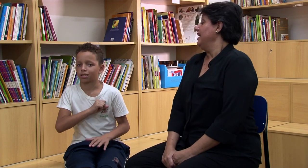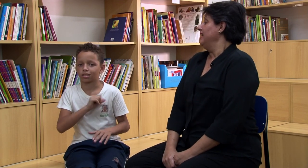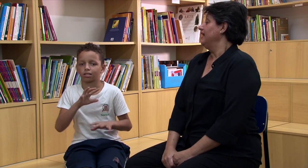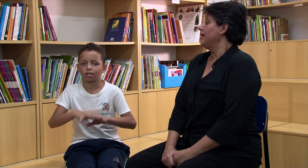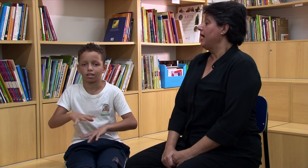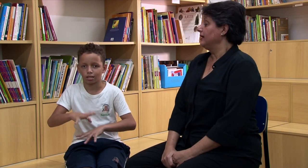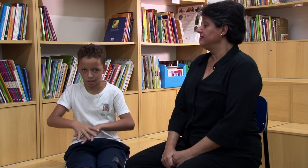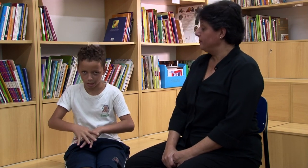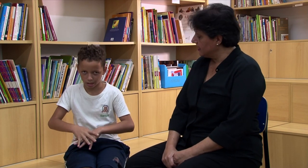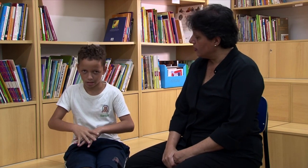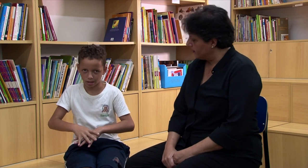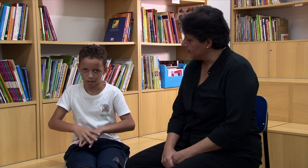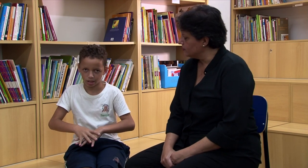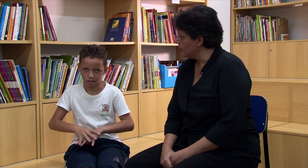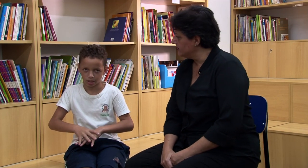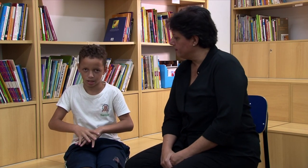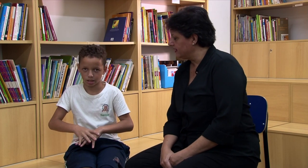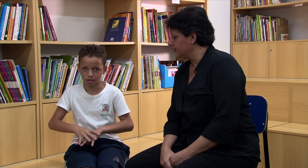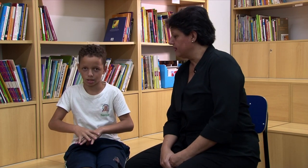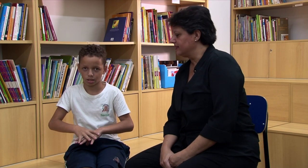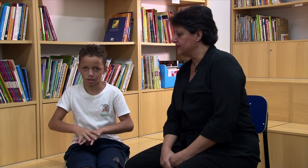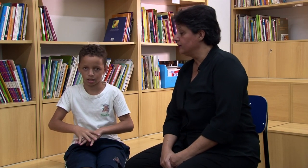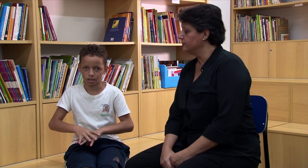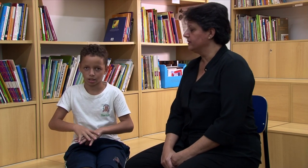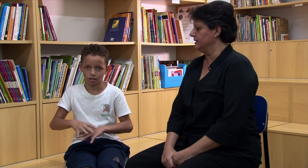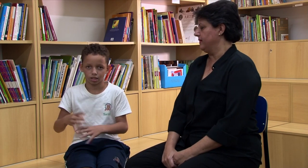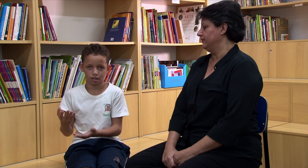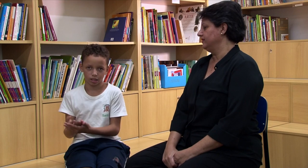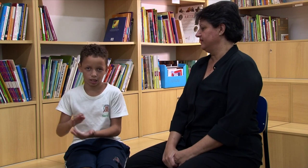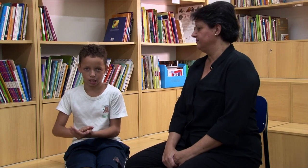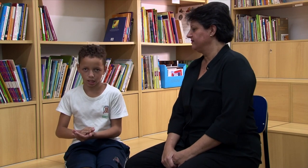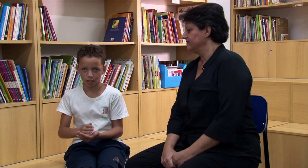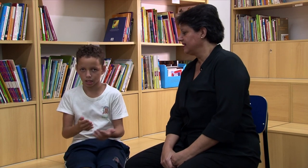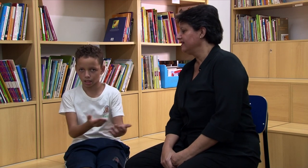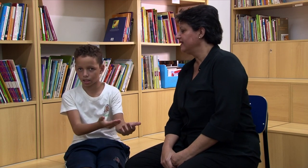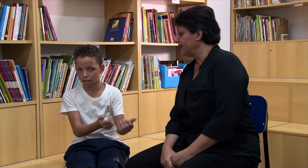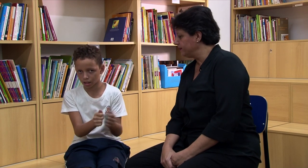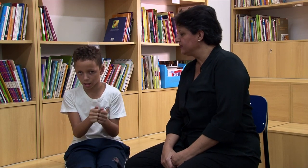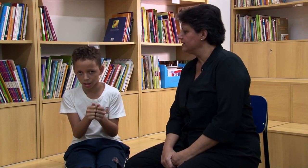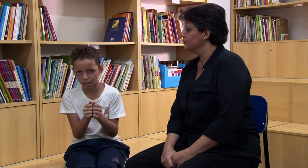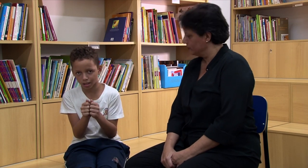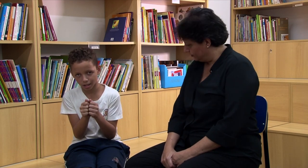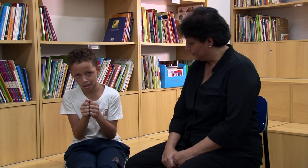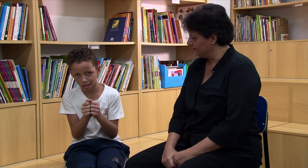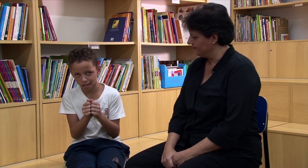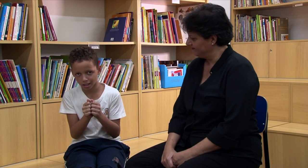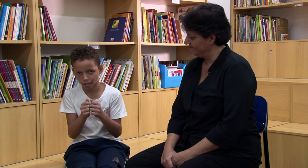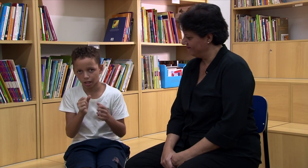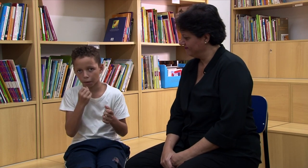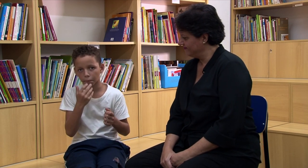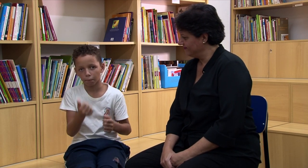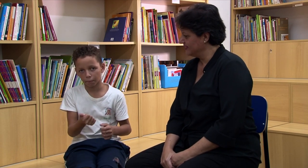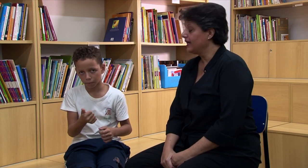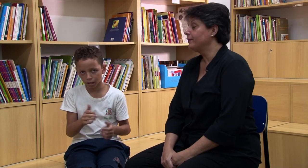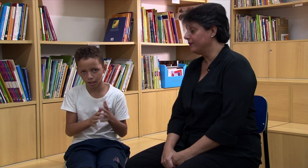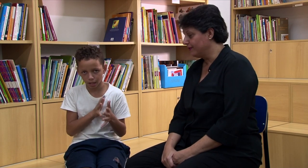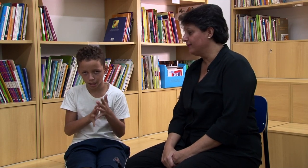A disciplina que eu mais gosto é matemática, eu amo matemática. A intérprete, junto, é bom.